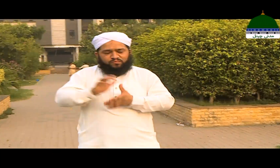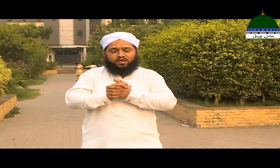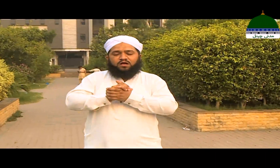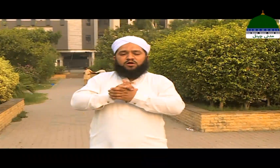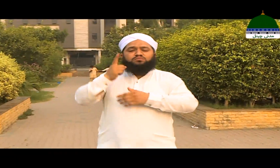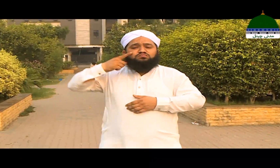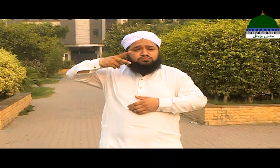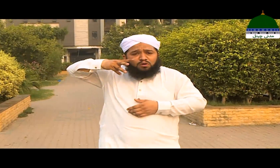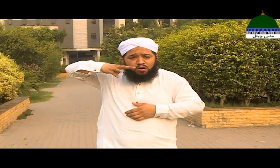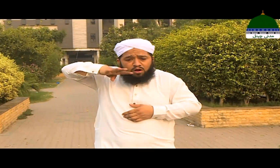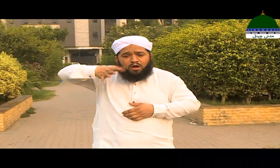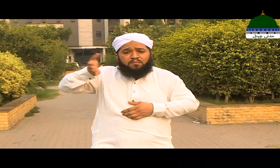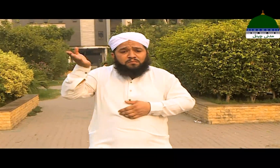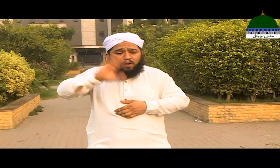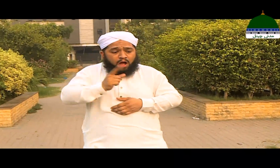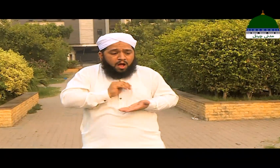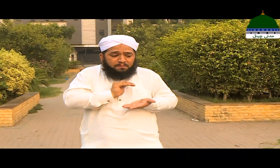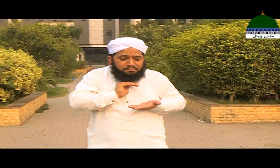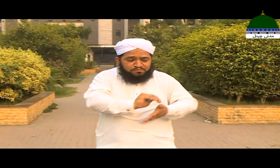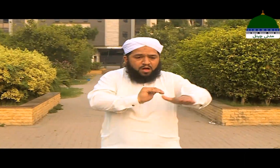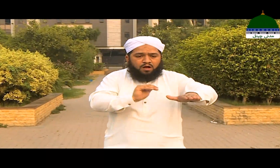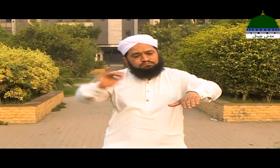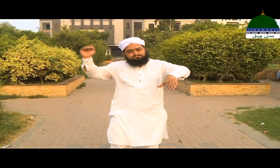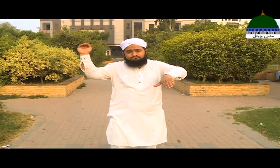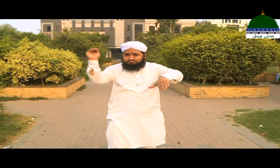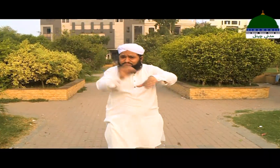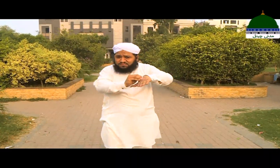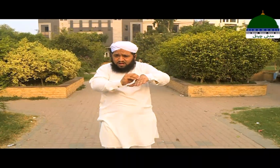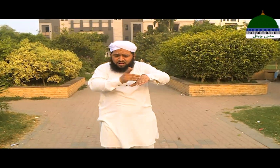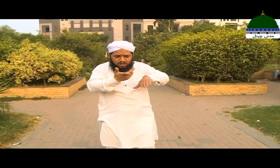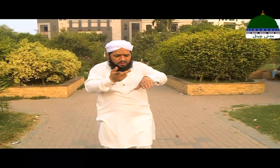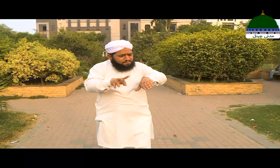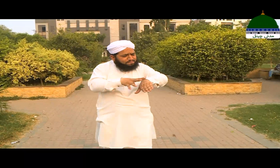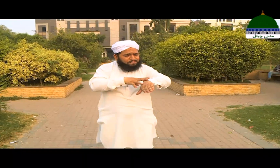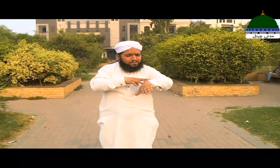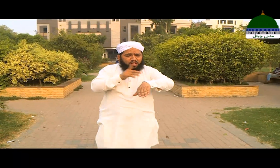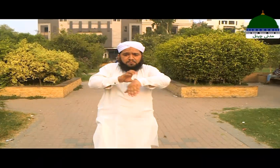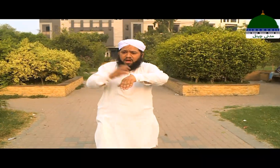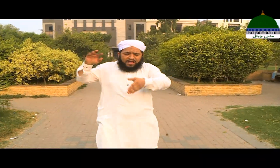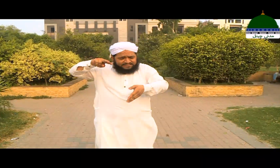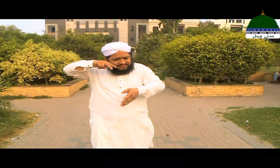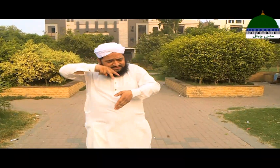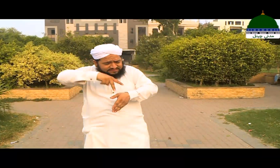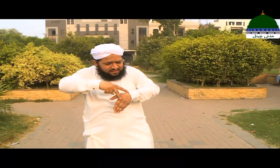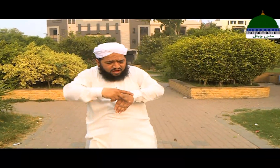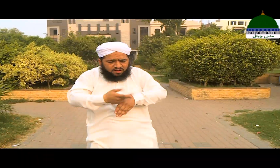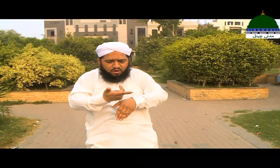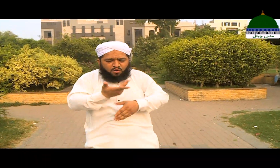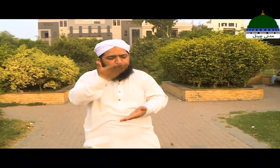کچھ دنوں بعد سانپ نے اس کے بیٹے کو ڈس لیا۔ اس نے فوراً طبیب کو بلایا لیکن طبیب علاج نہ کر سکا